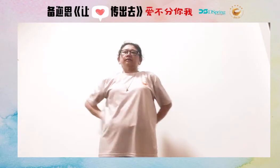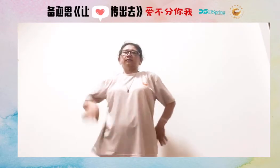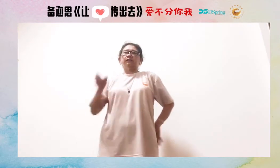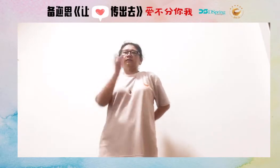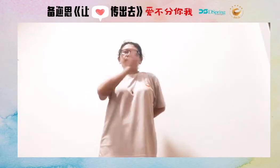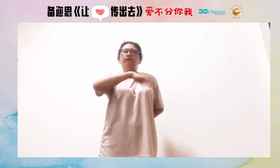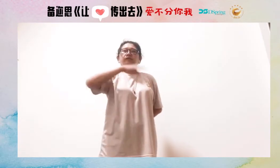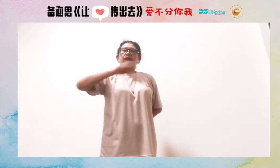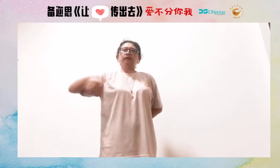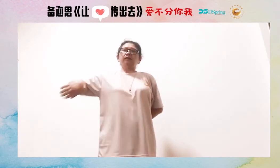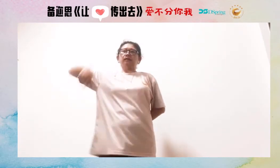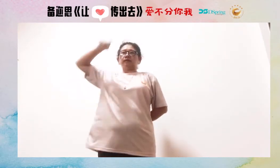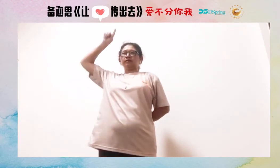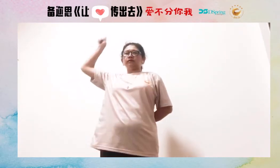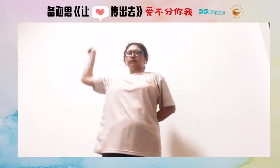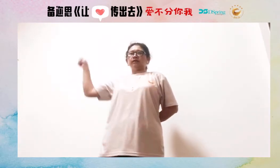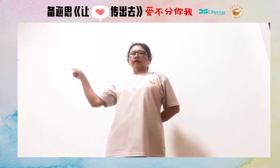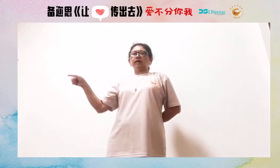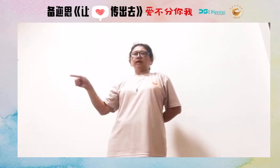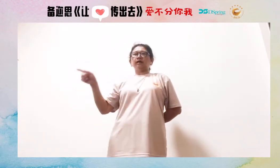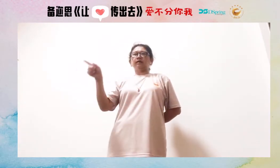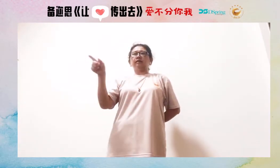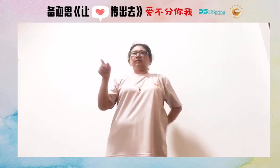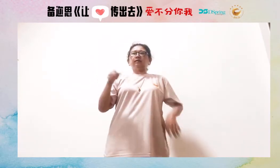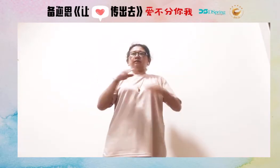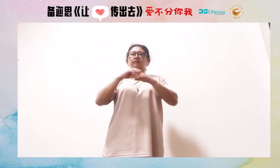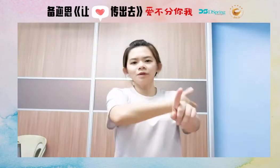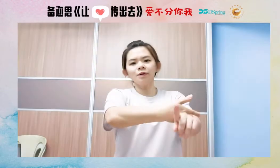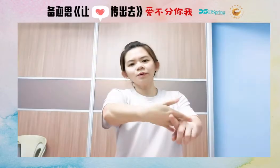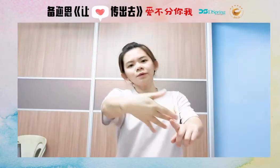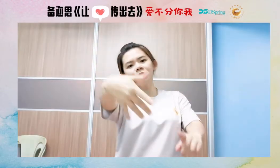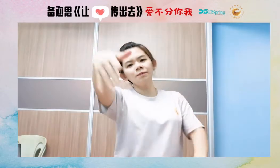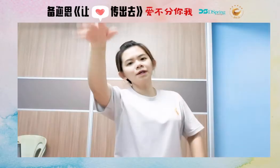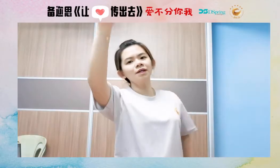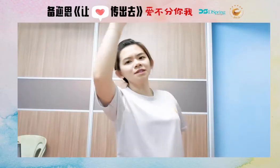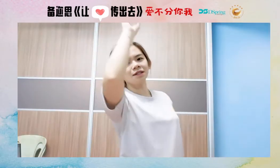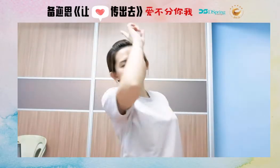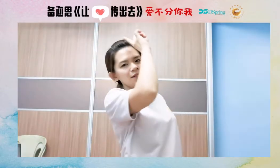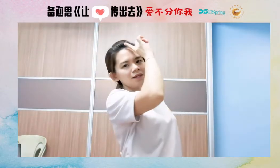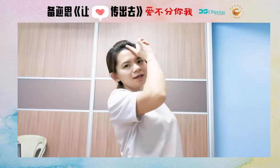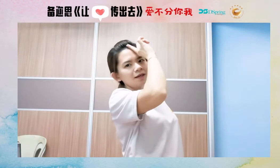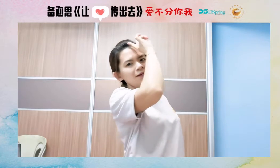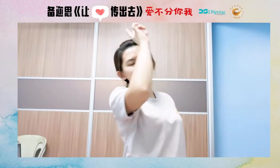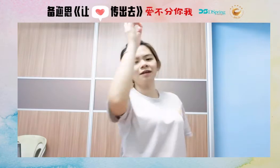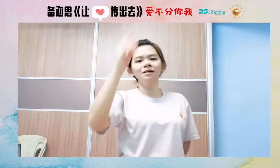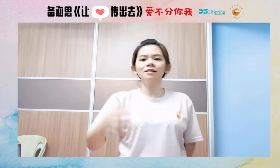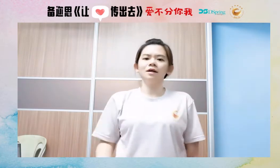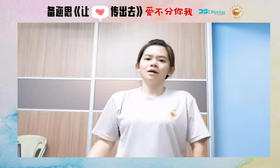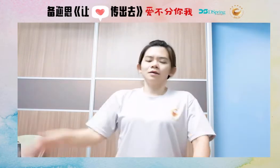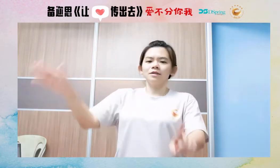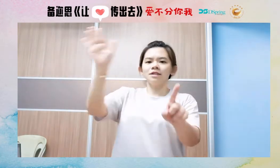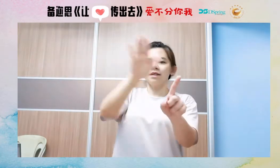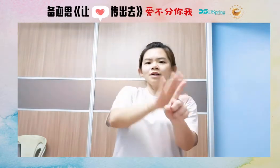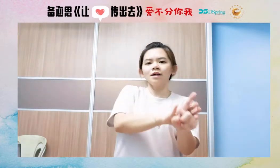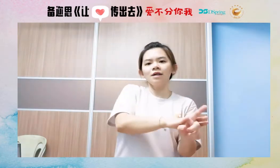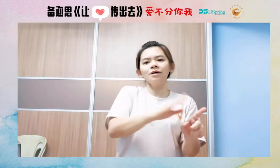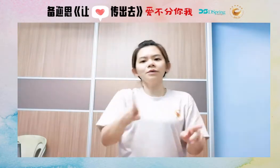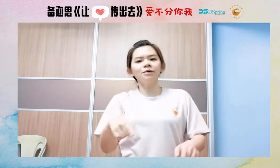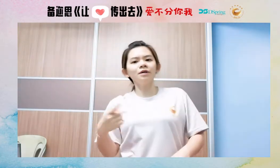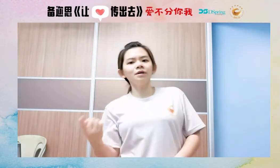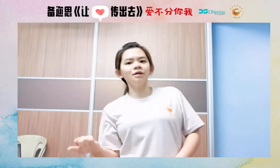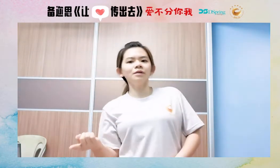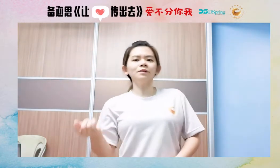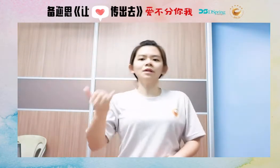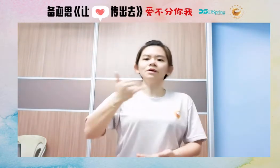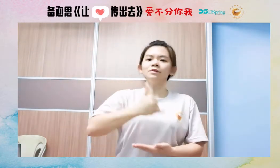用音符画一个圈，经过都会被纪念，不想爱